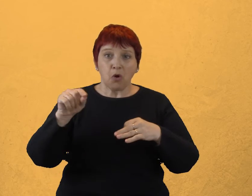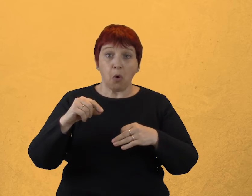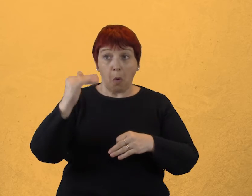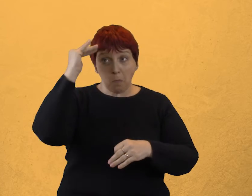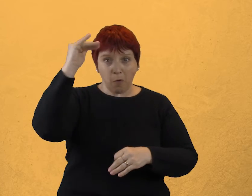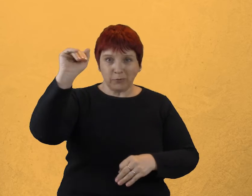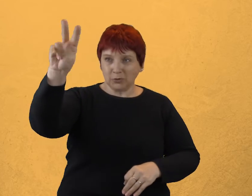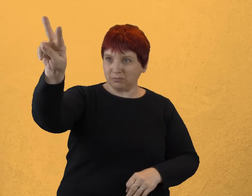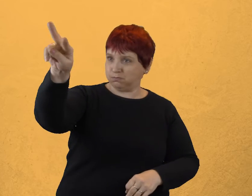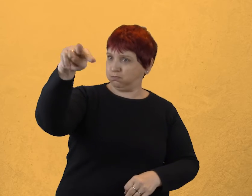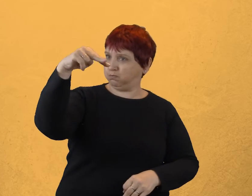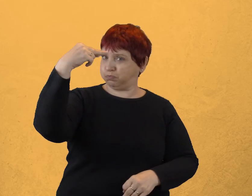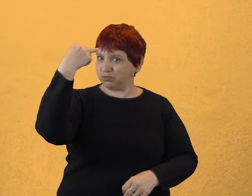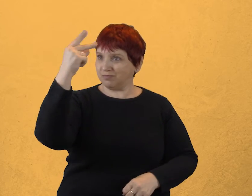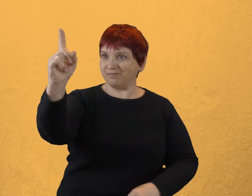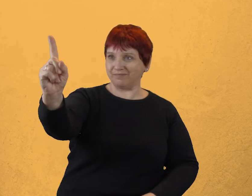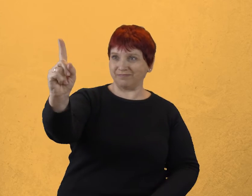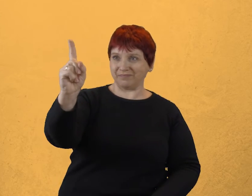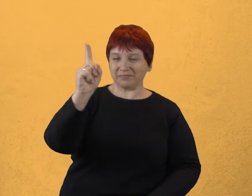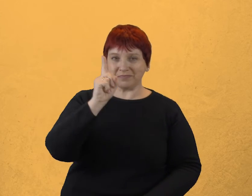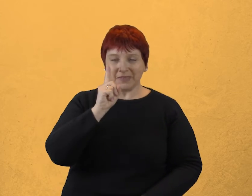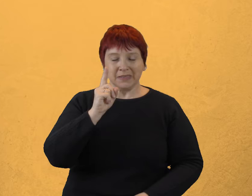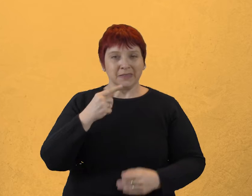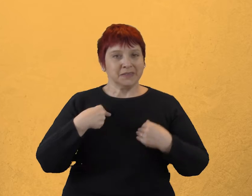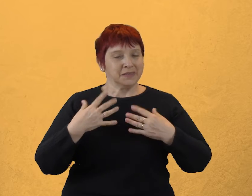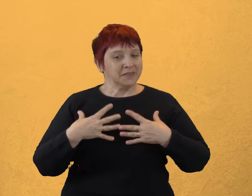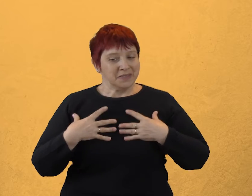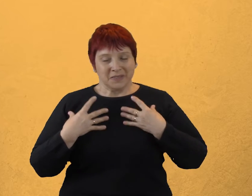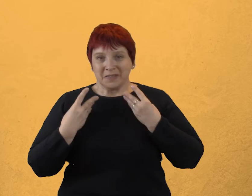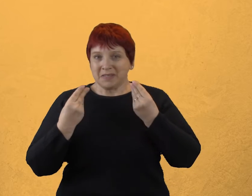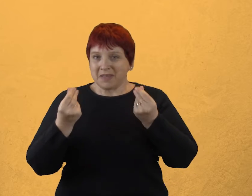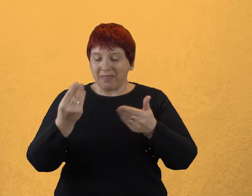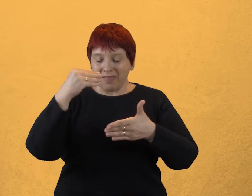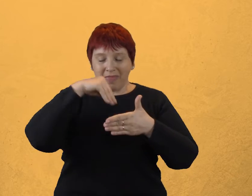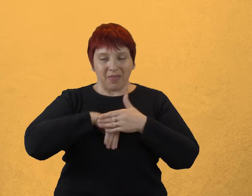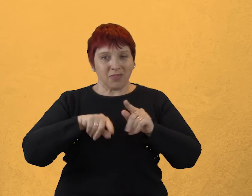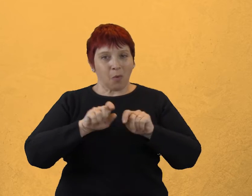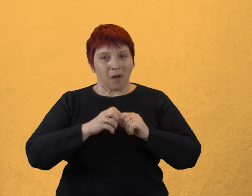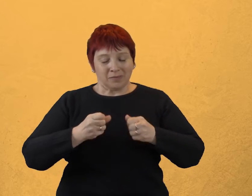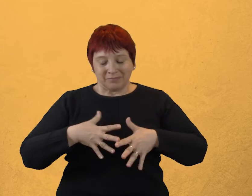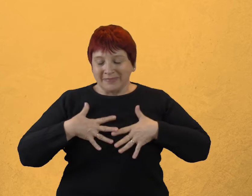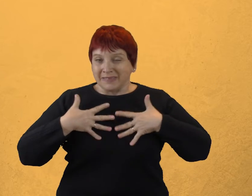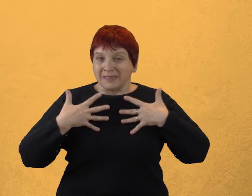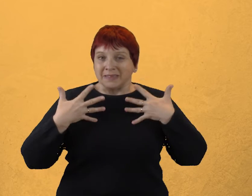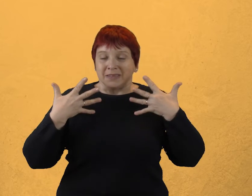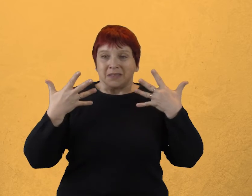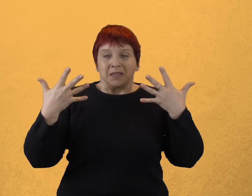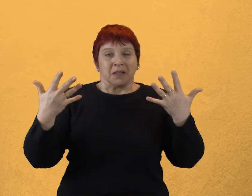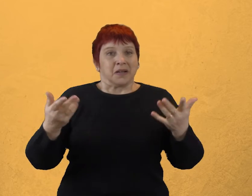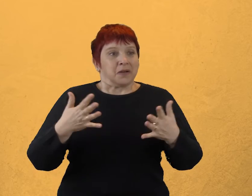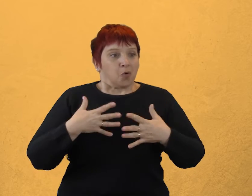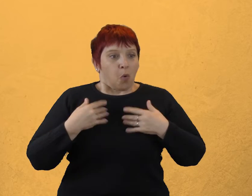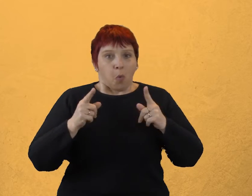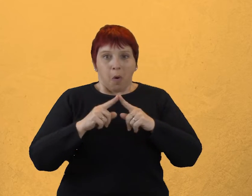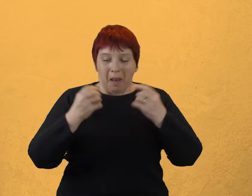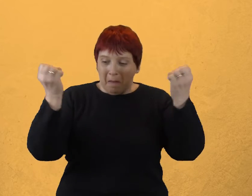me miró y se acercó a mí, sentí que un rayo divino, una magia inesperada,